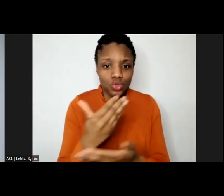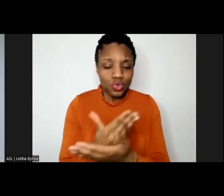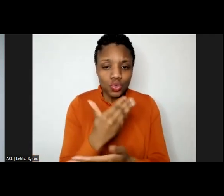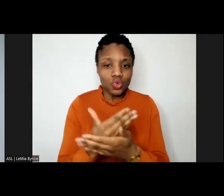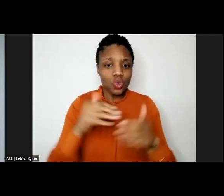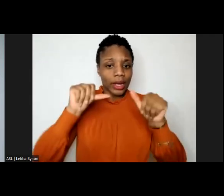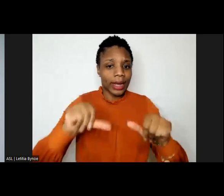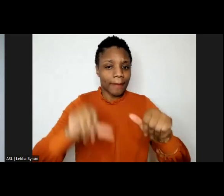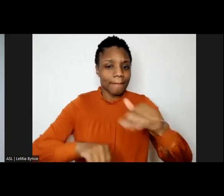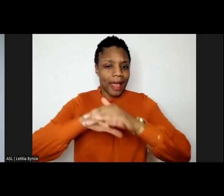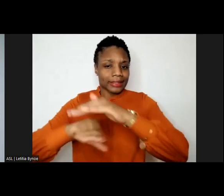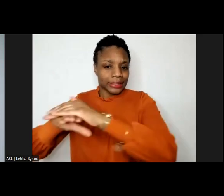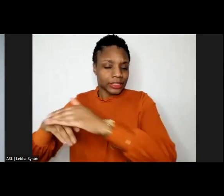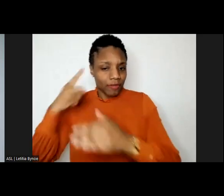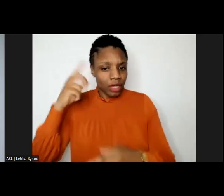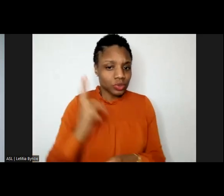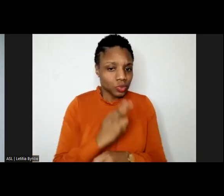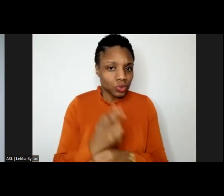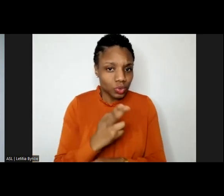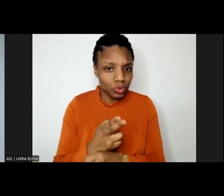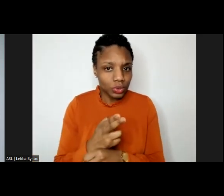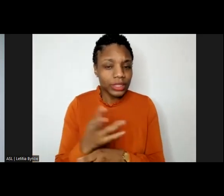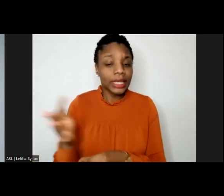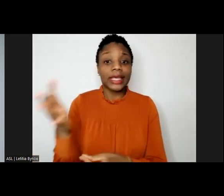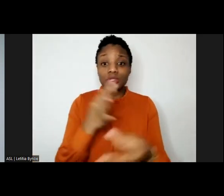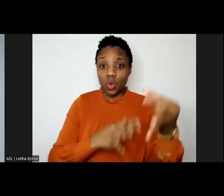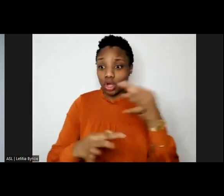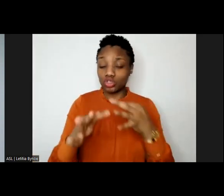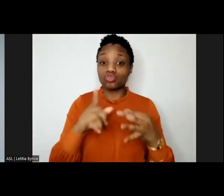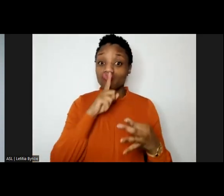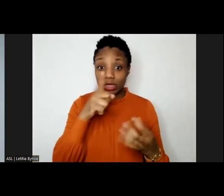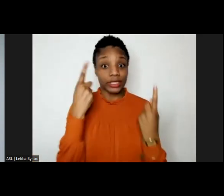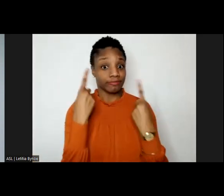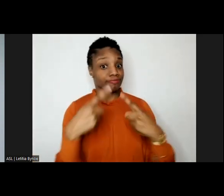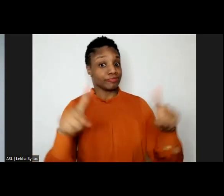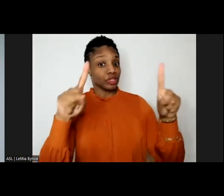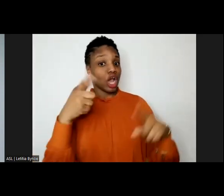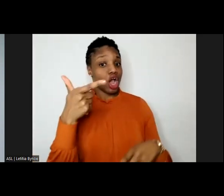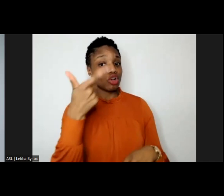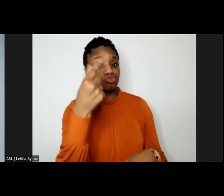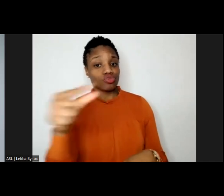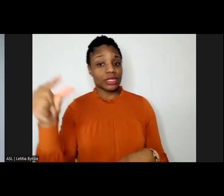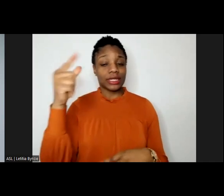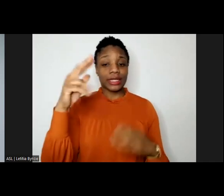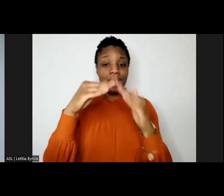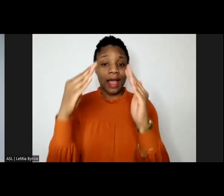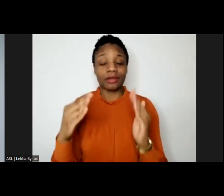eh trata Okay dijo eso muy rápido y no se